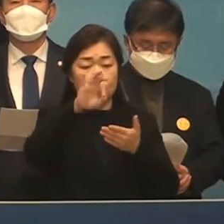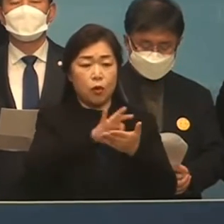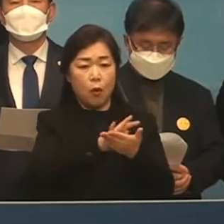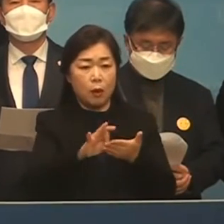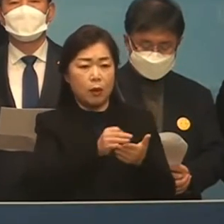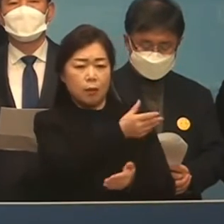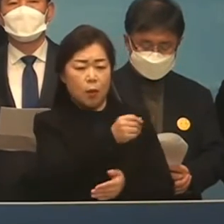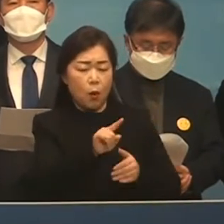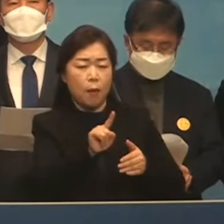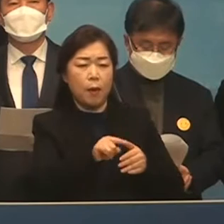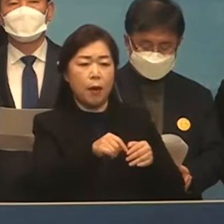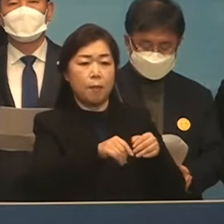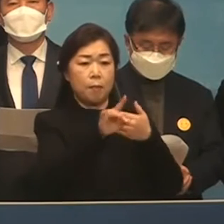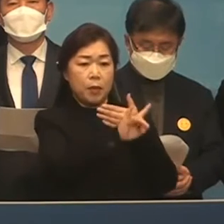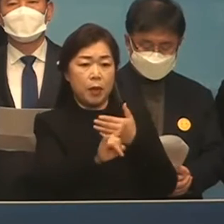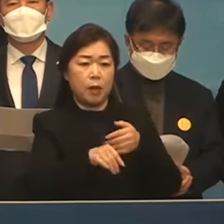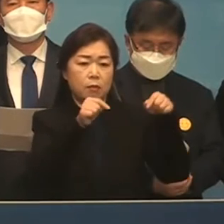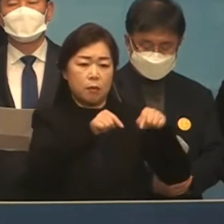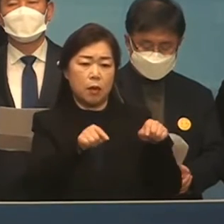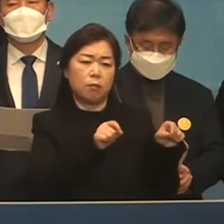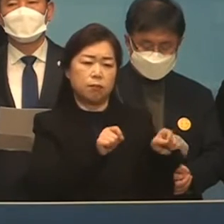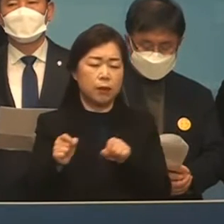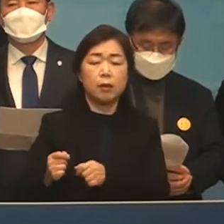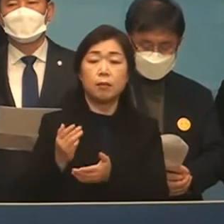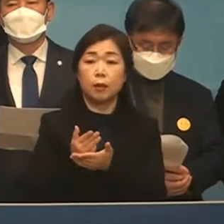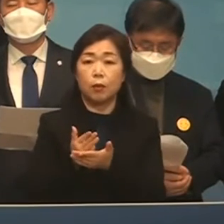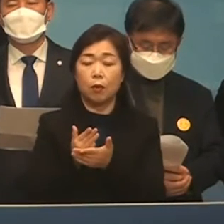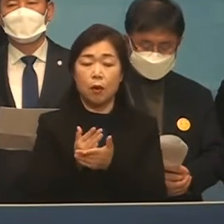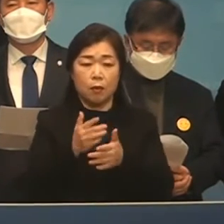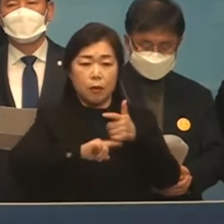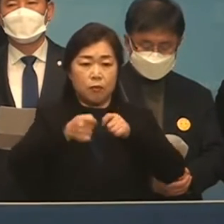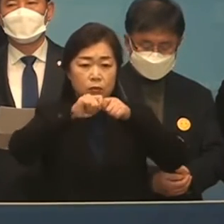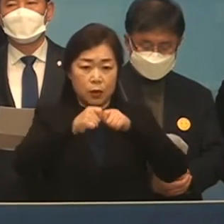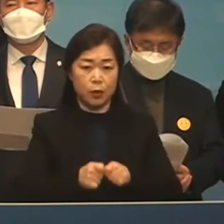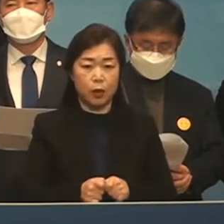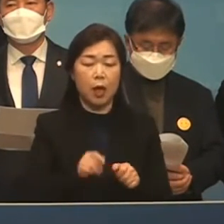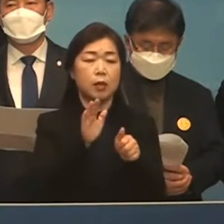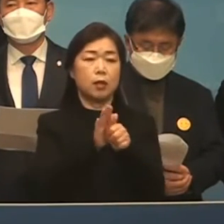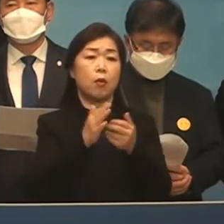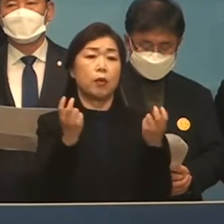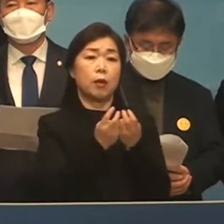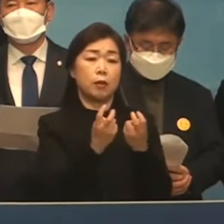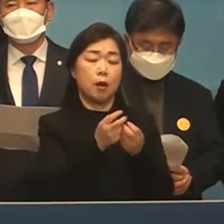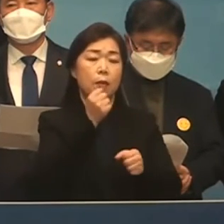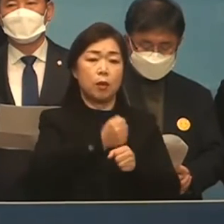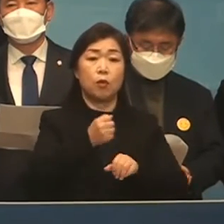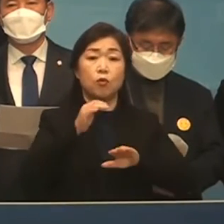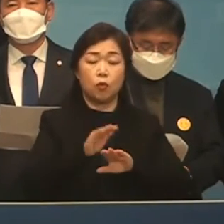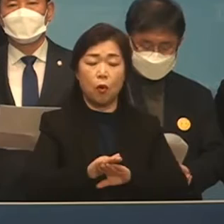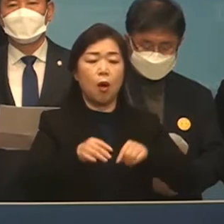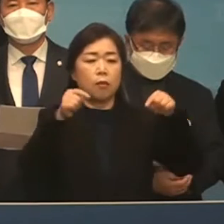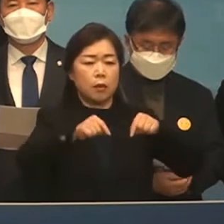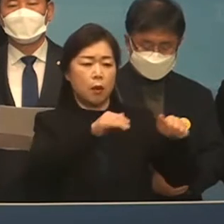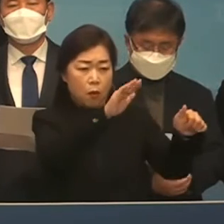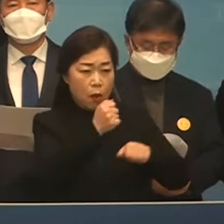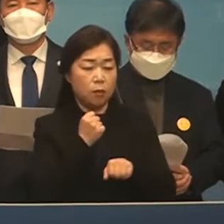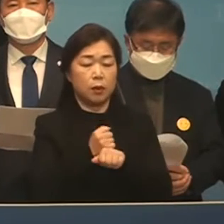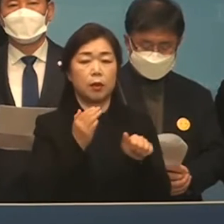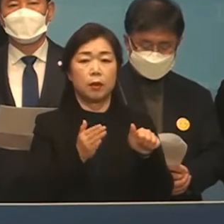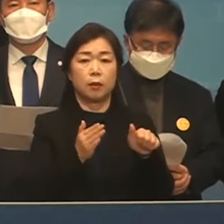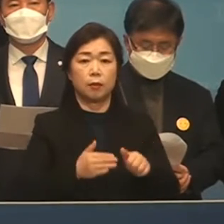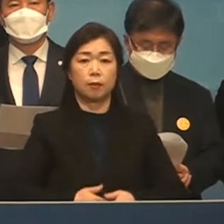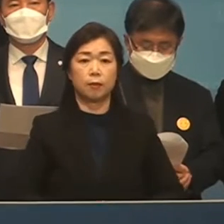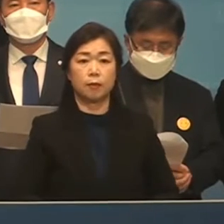핑계로 협상을 피하지 마시고 구체적인 재원 대책과 지원 계획안을 들고 협상에 응해주기를